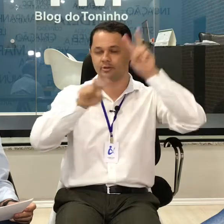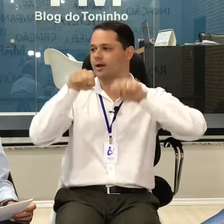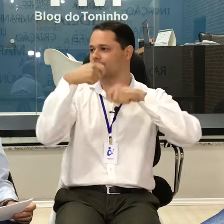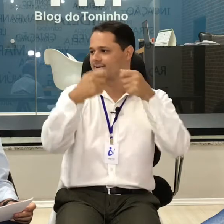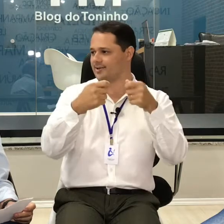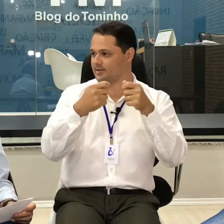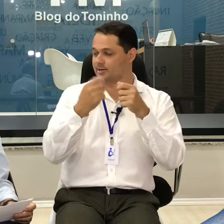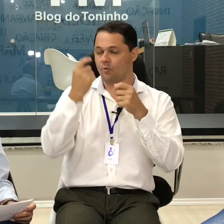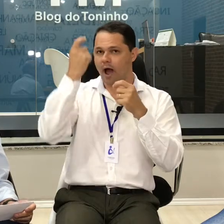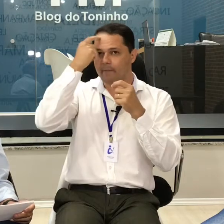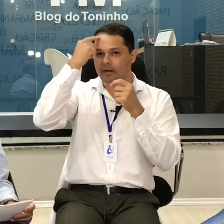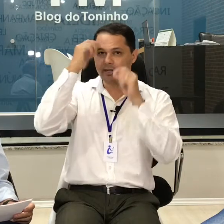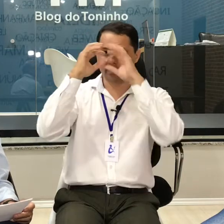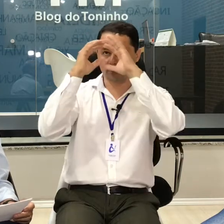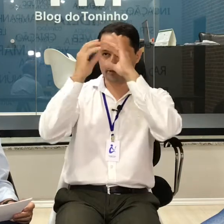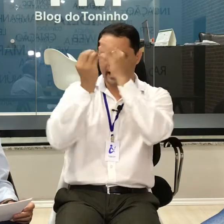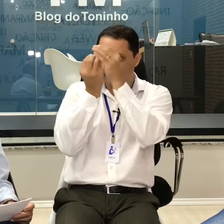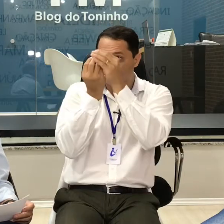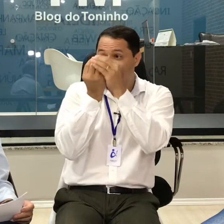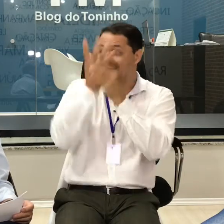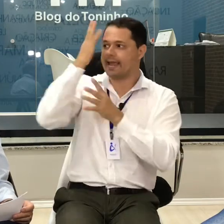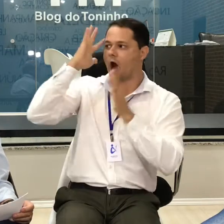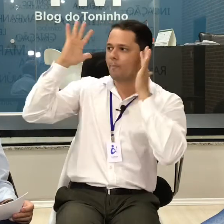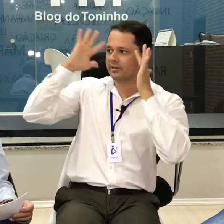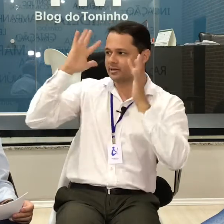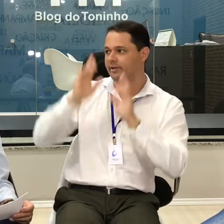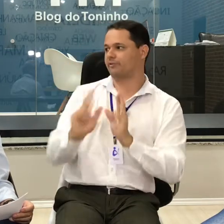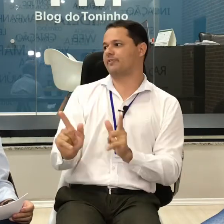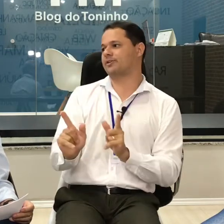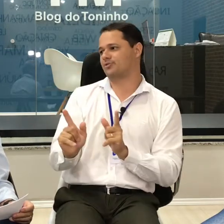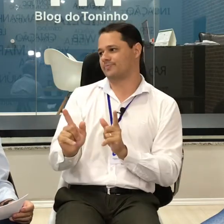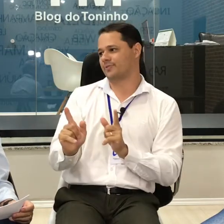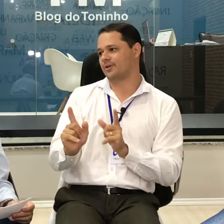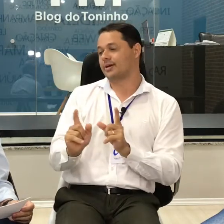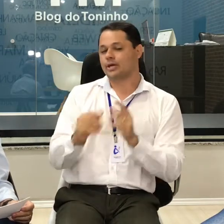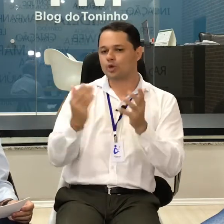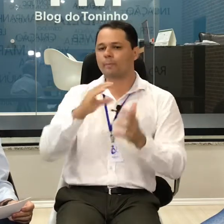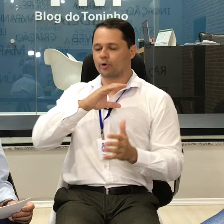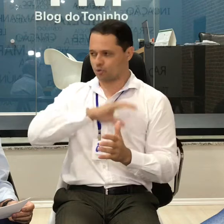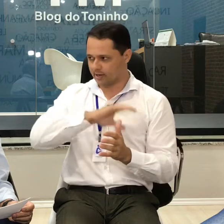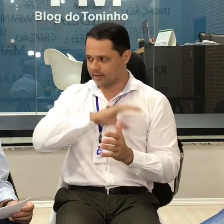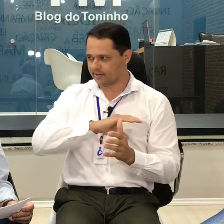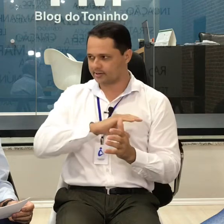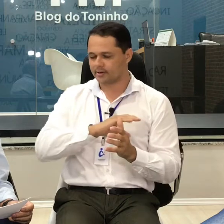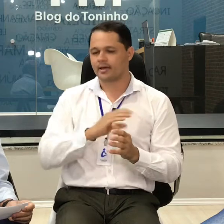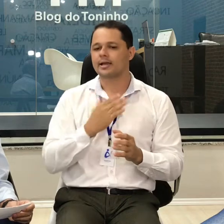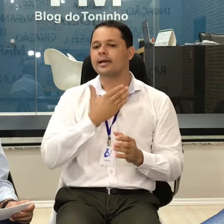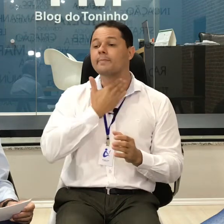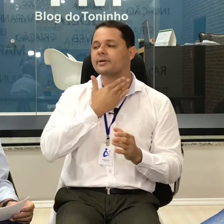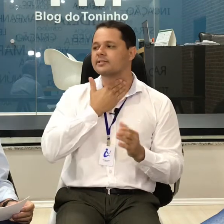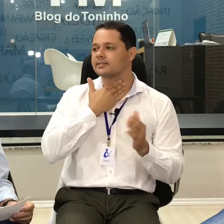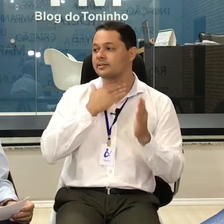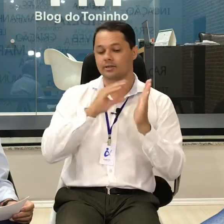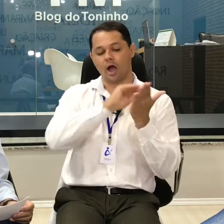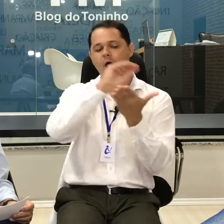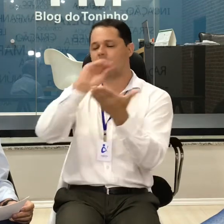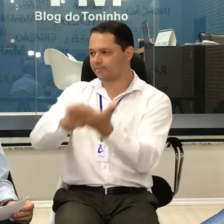sinal. Então, a maneira no cérebro de criar o pensamento é diferente. E o português, ele representa a